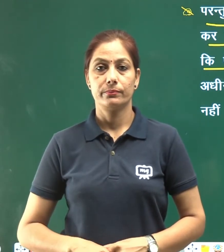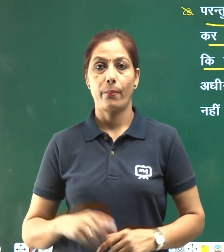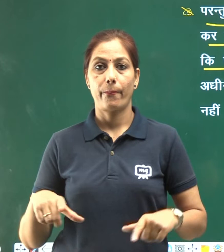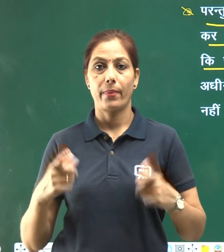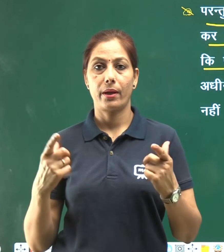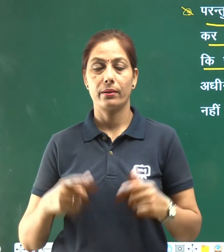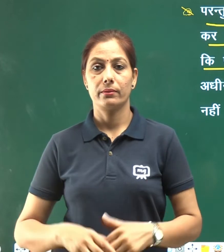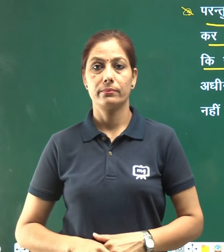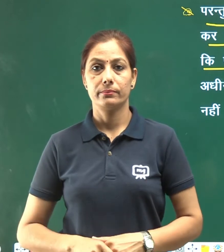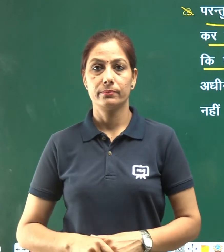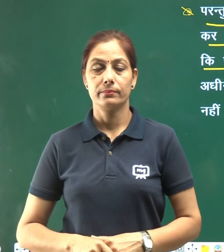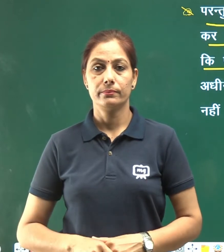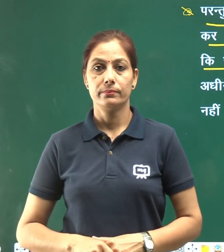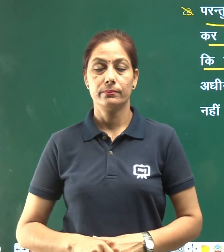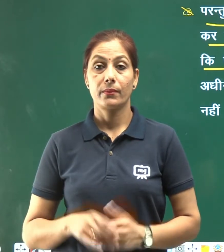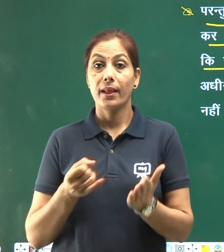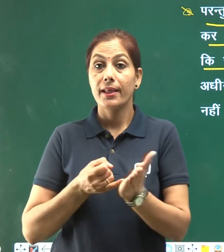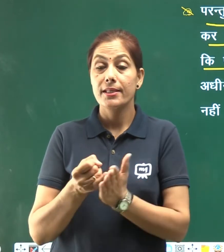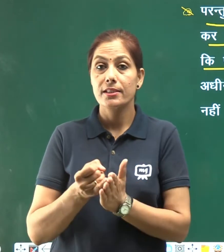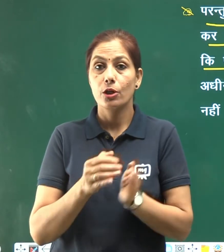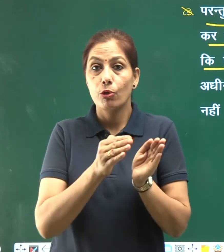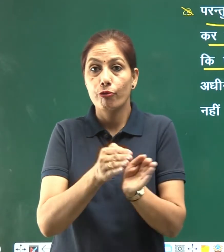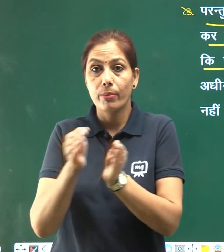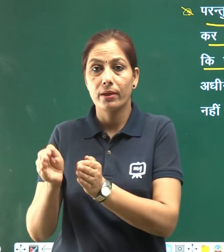पेड़ कृषि विभाग के